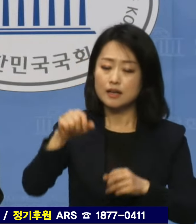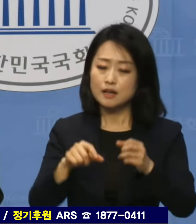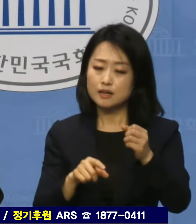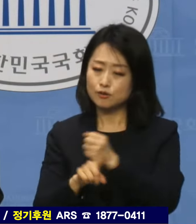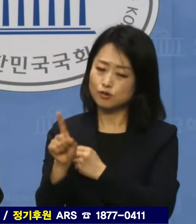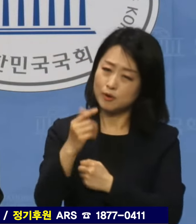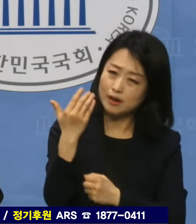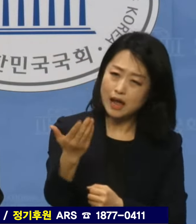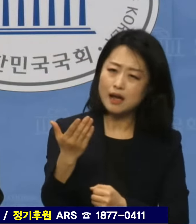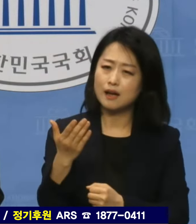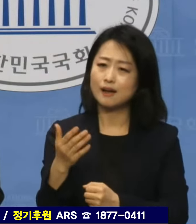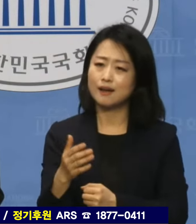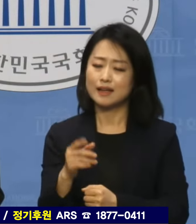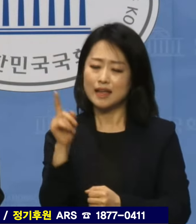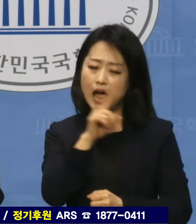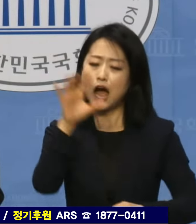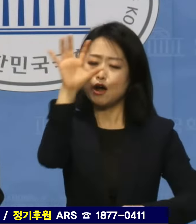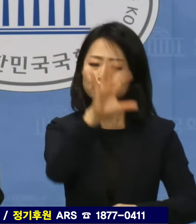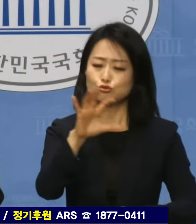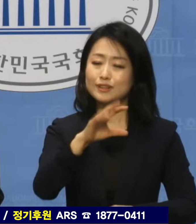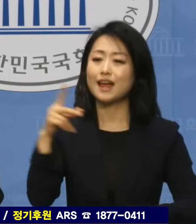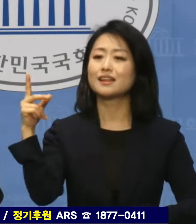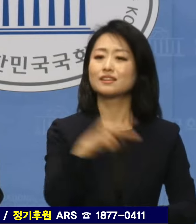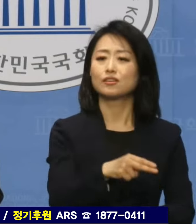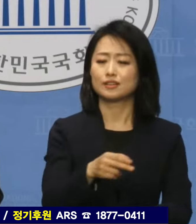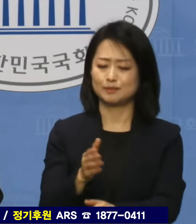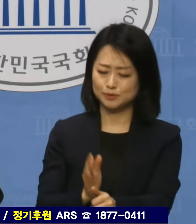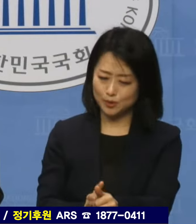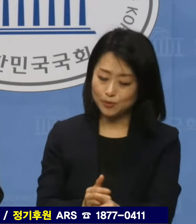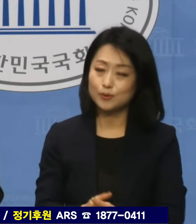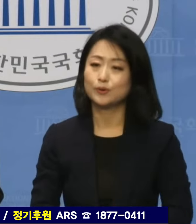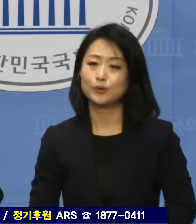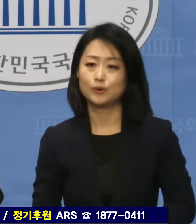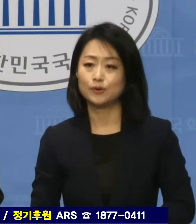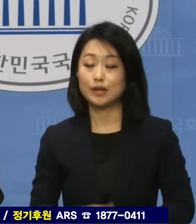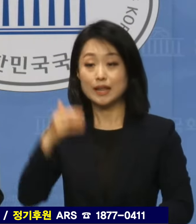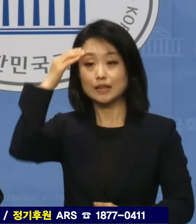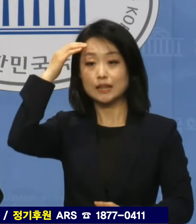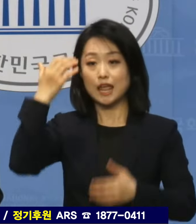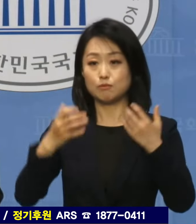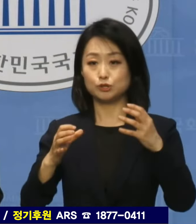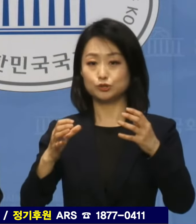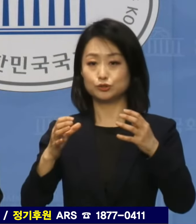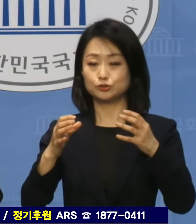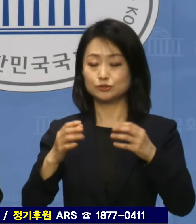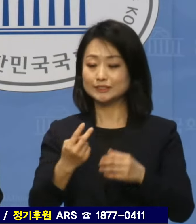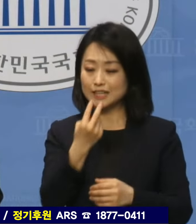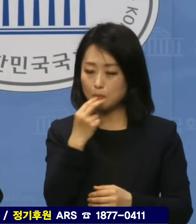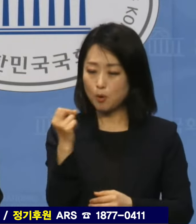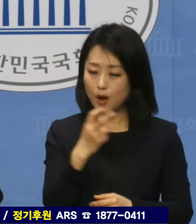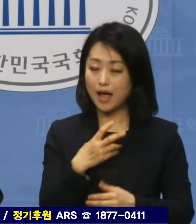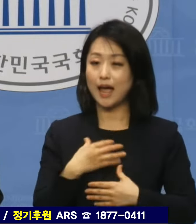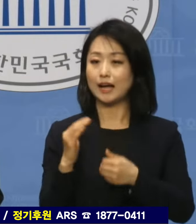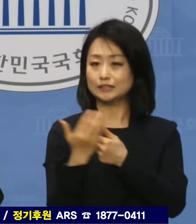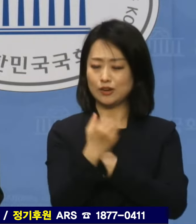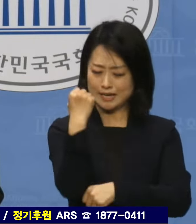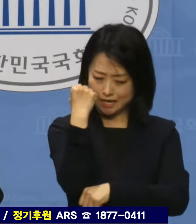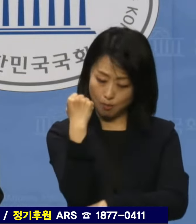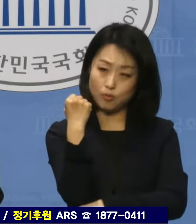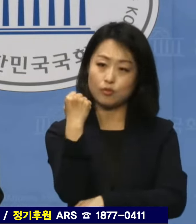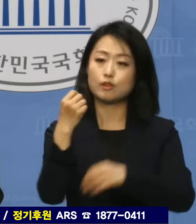하는 악순환을 이제는 끊어내야 합니다. 대한민국이 생명과 안전을 기본으로